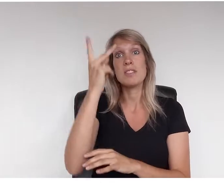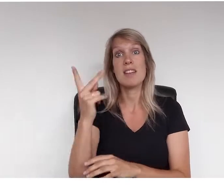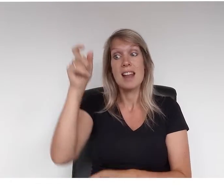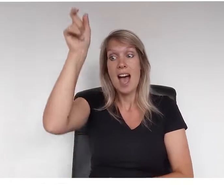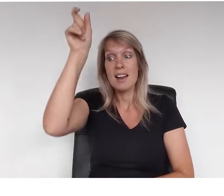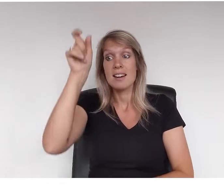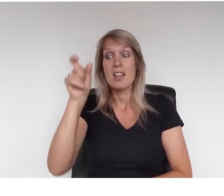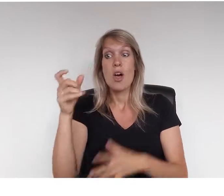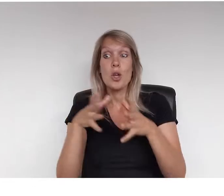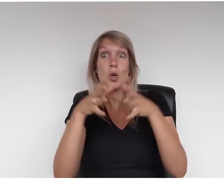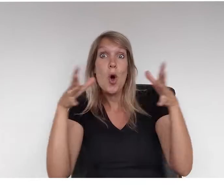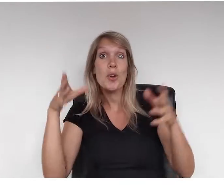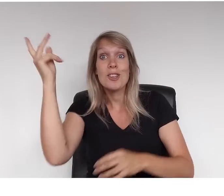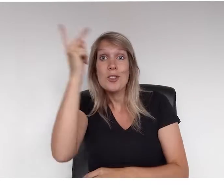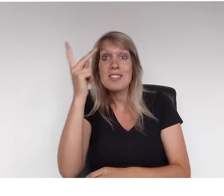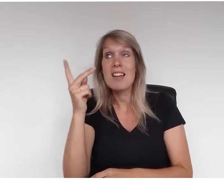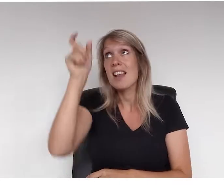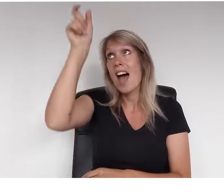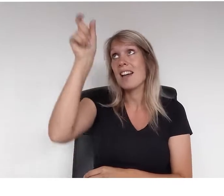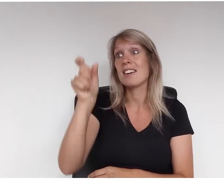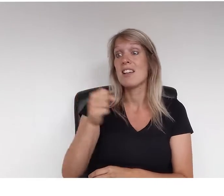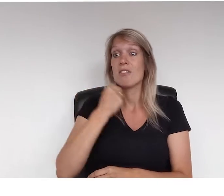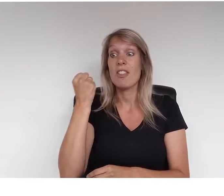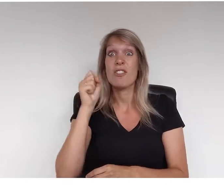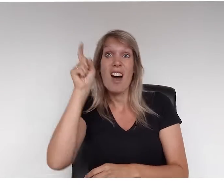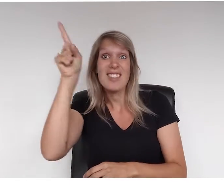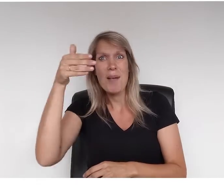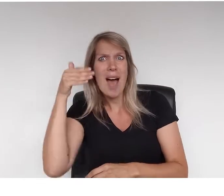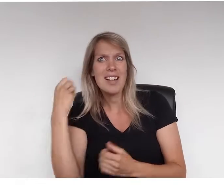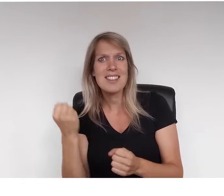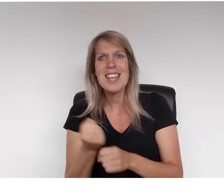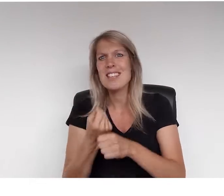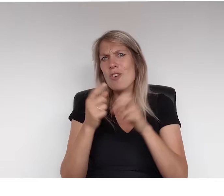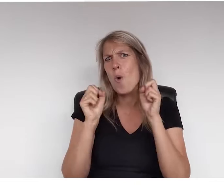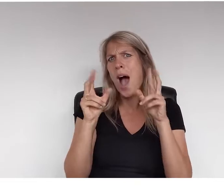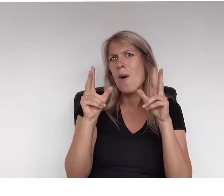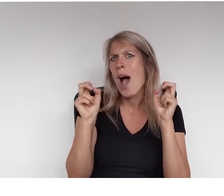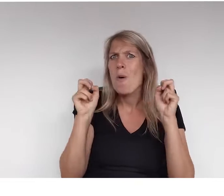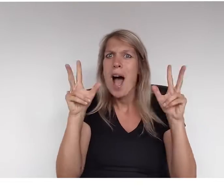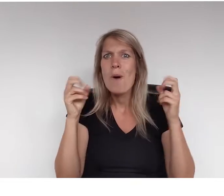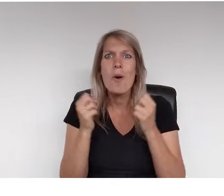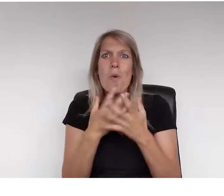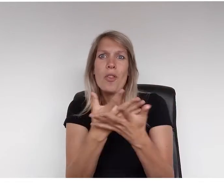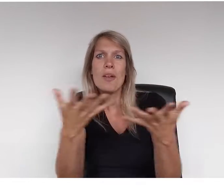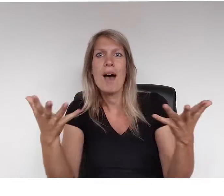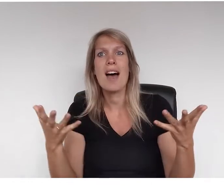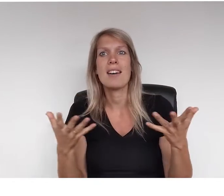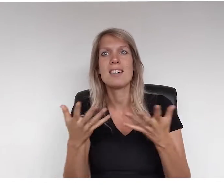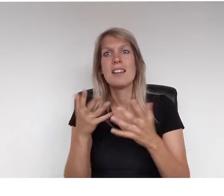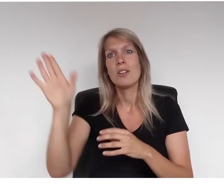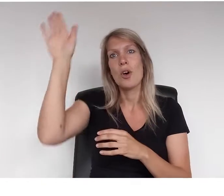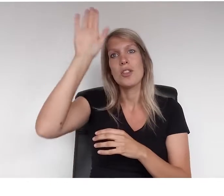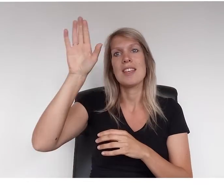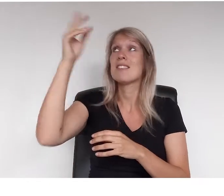is een kunstenaar, een grote kunstenaar. Want wat hij maakt, hij is zo wauw,